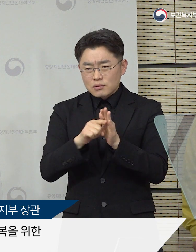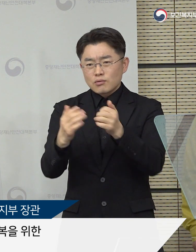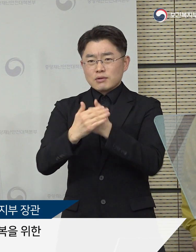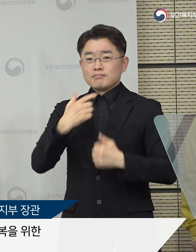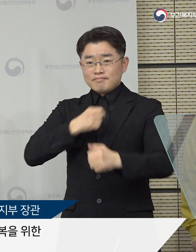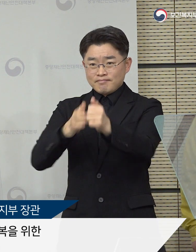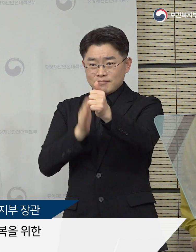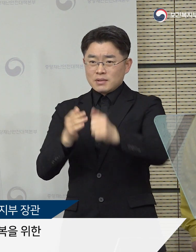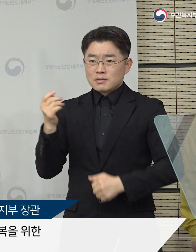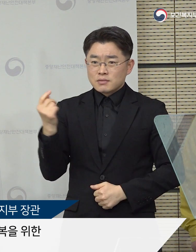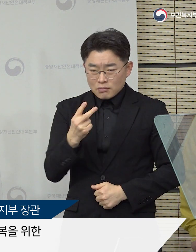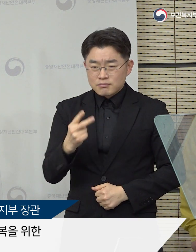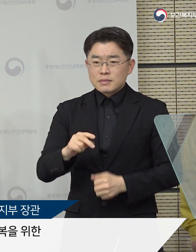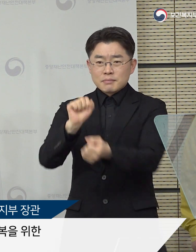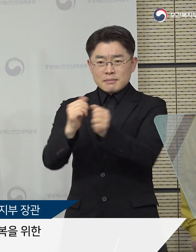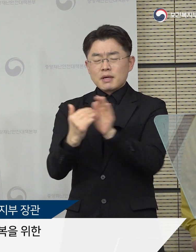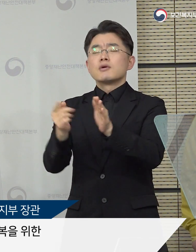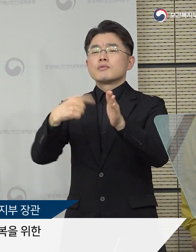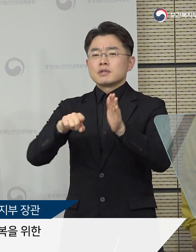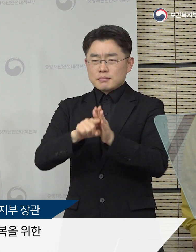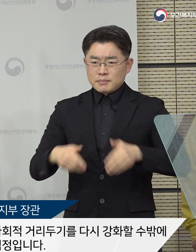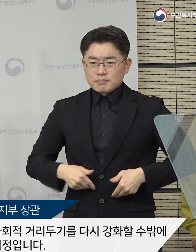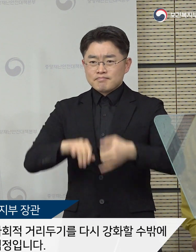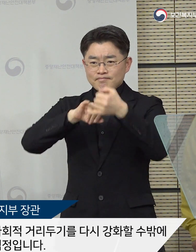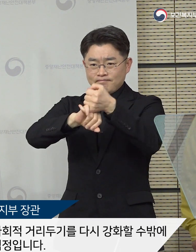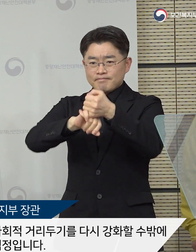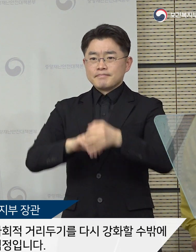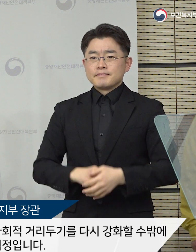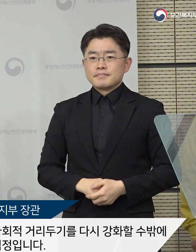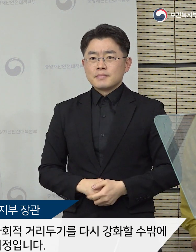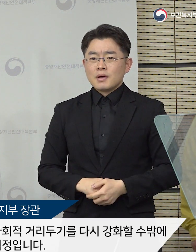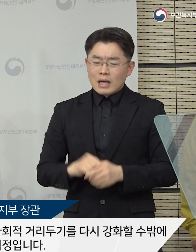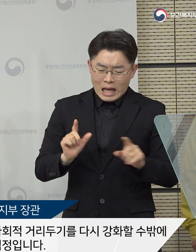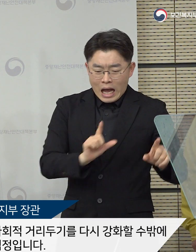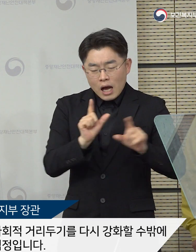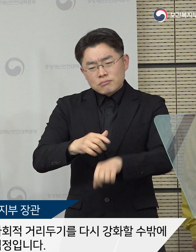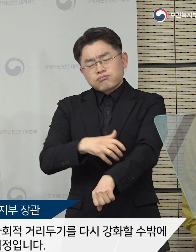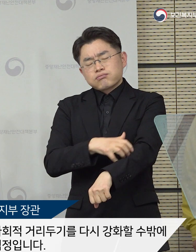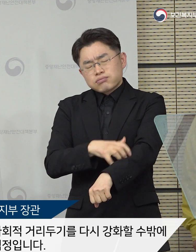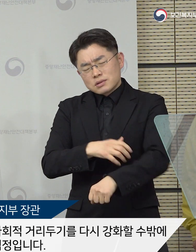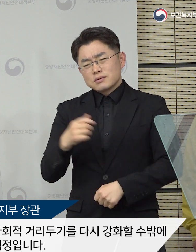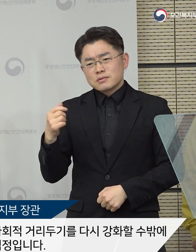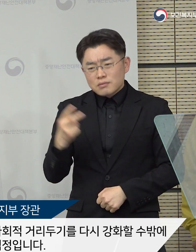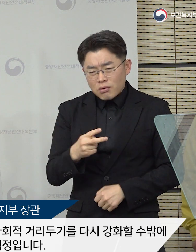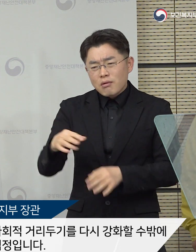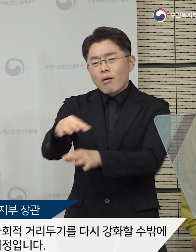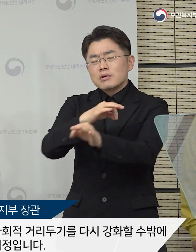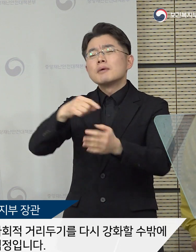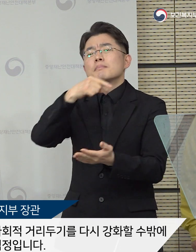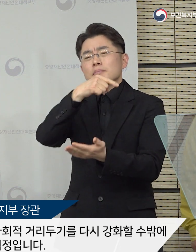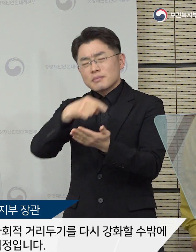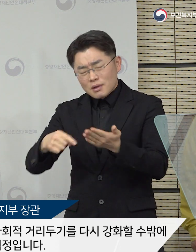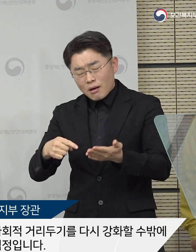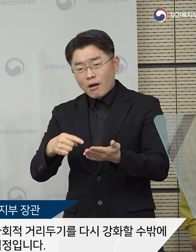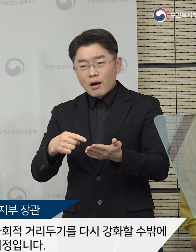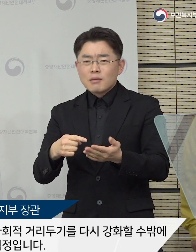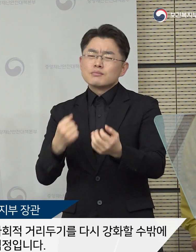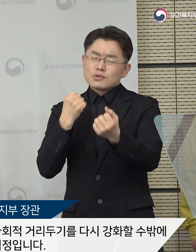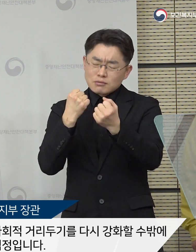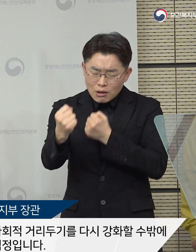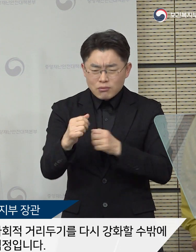위한 최선의 방안입니다. 일상의 불편과 서민 경제의 고통을 야기하는 사회적 거리두기를